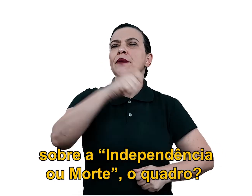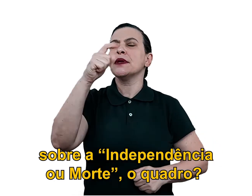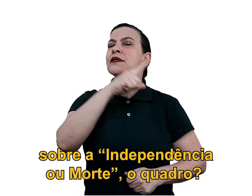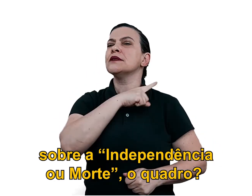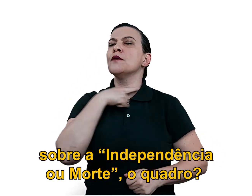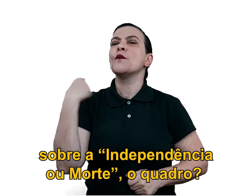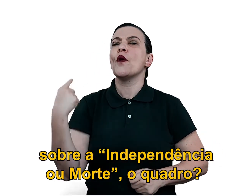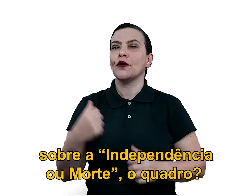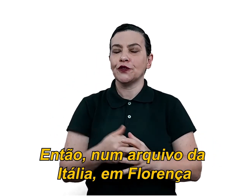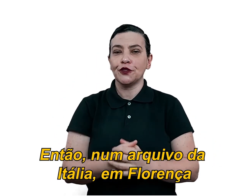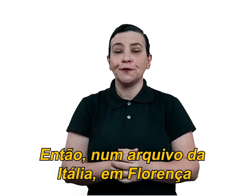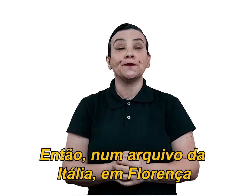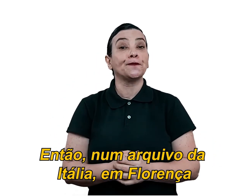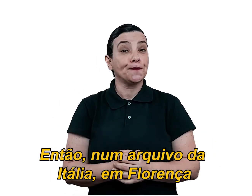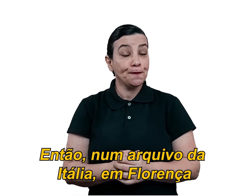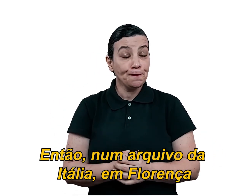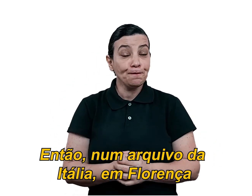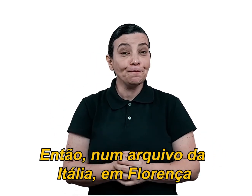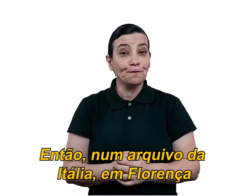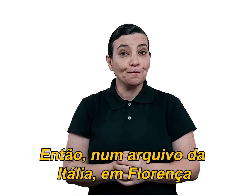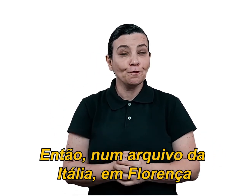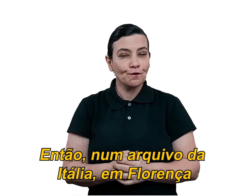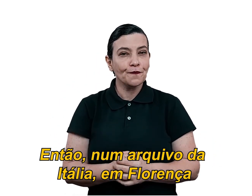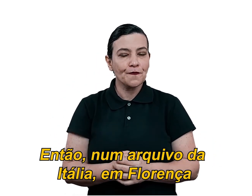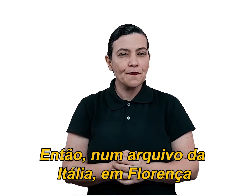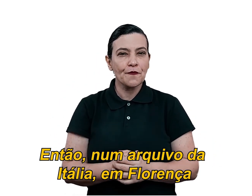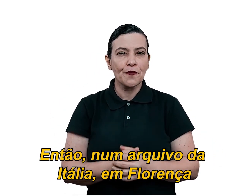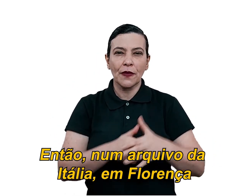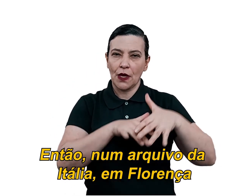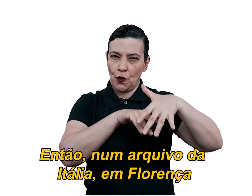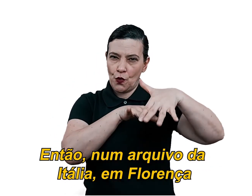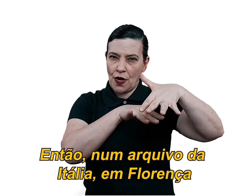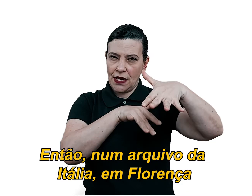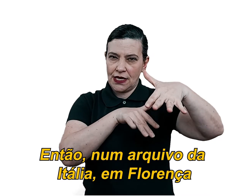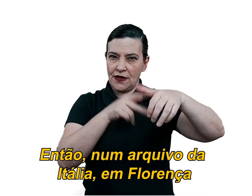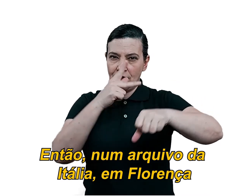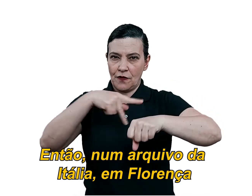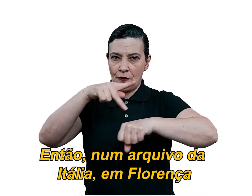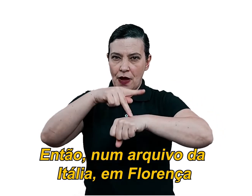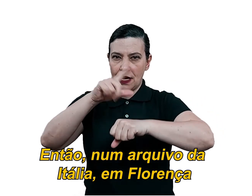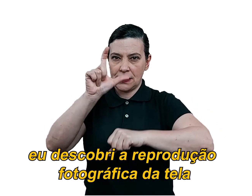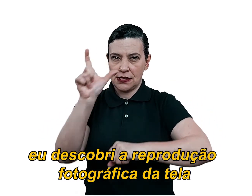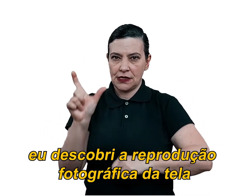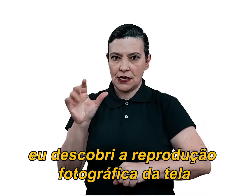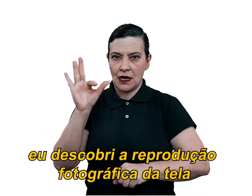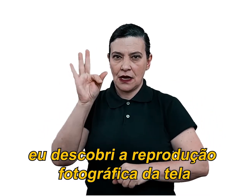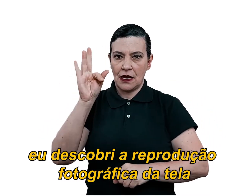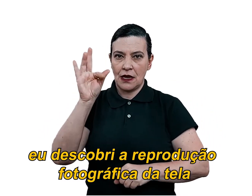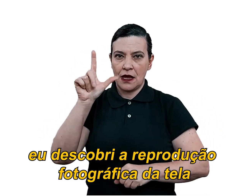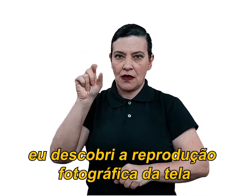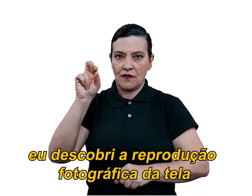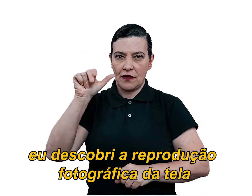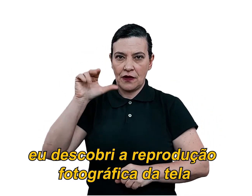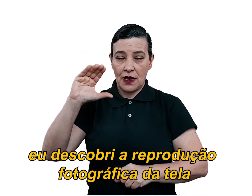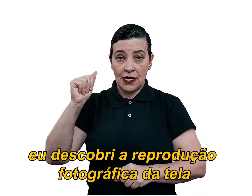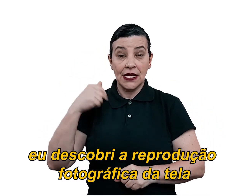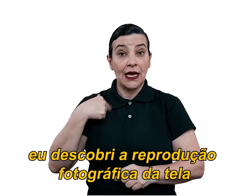quadro? Então, num arquivo na Itália, em Florença, eu descobri a reprodução fotográfica da